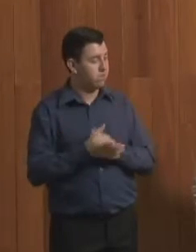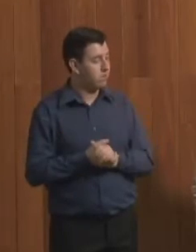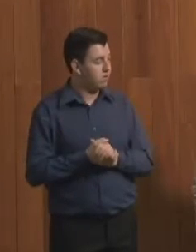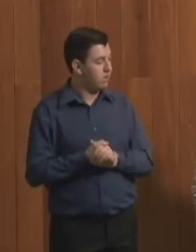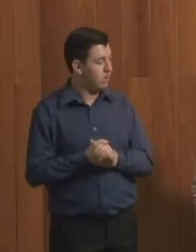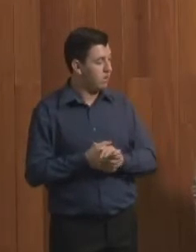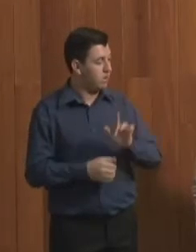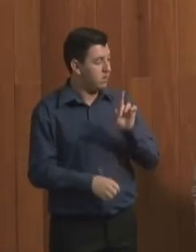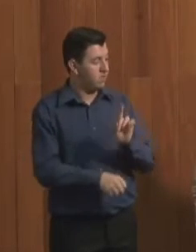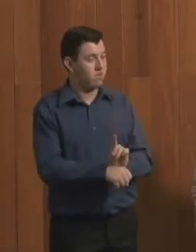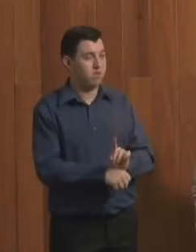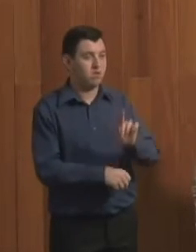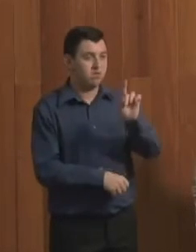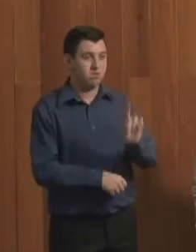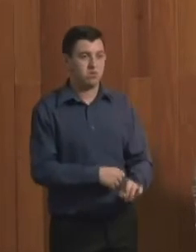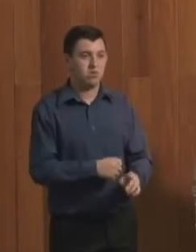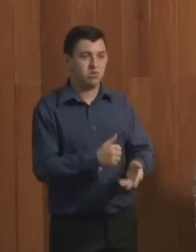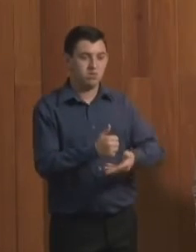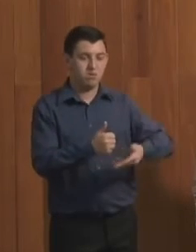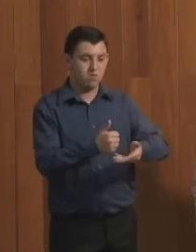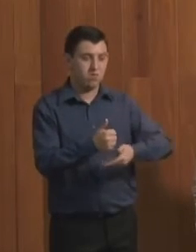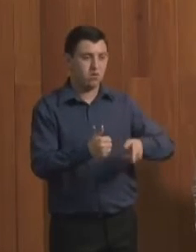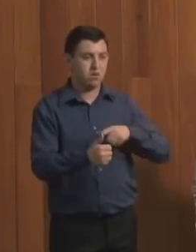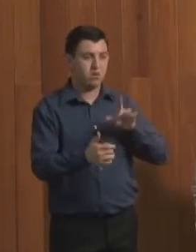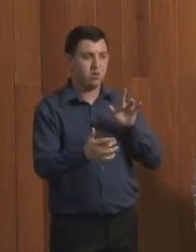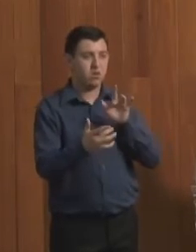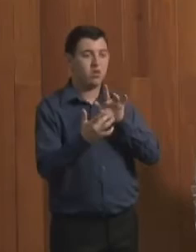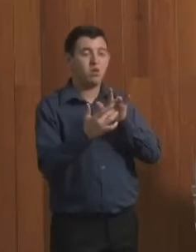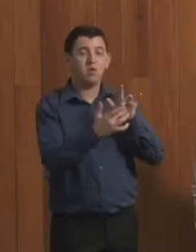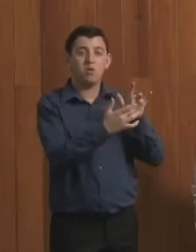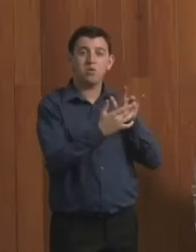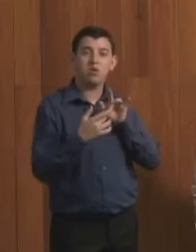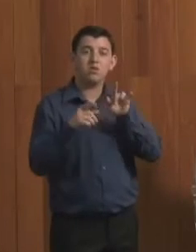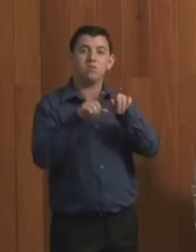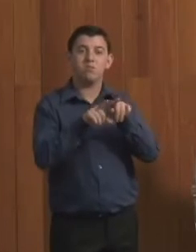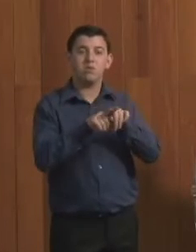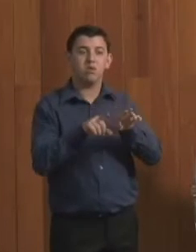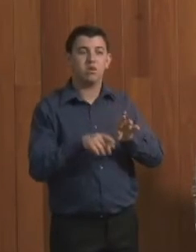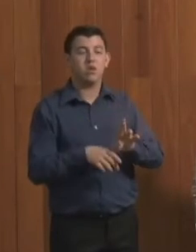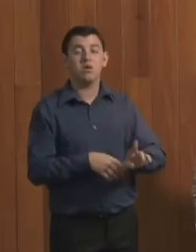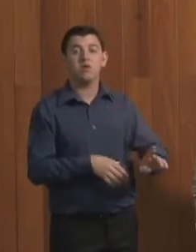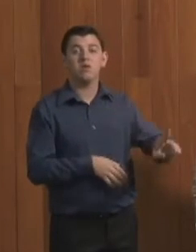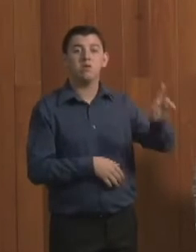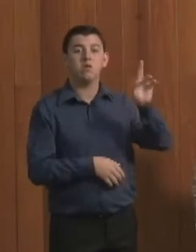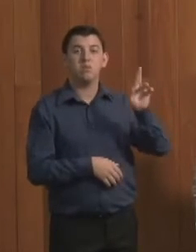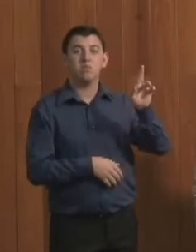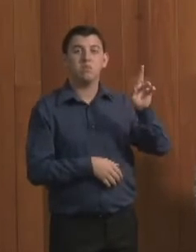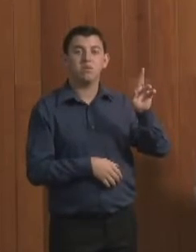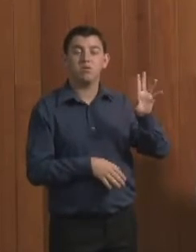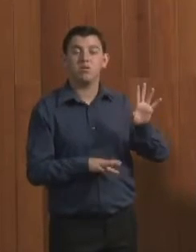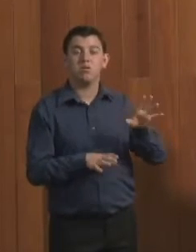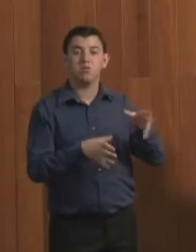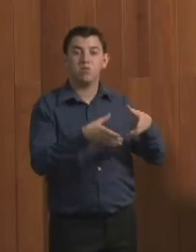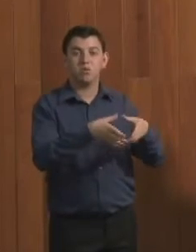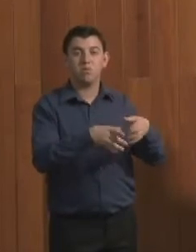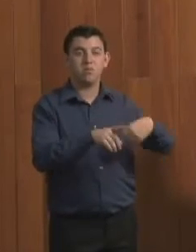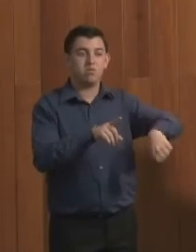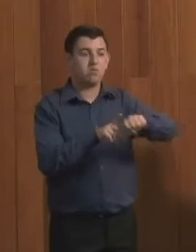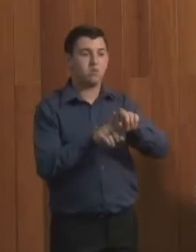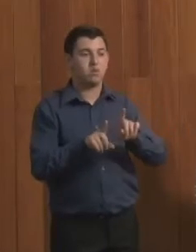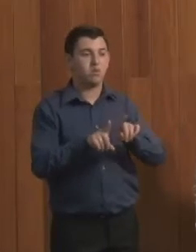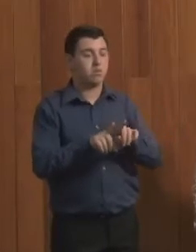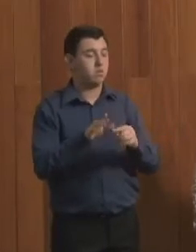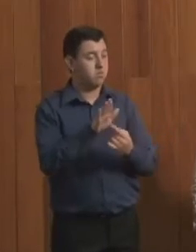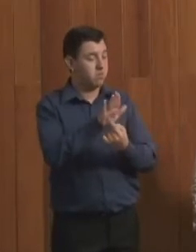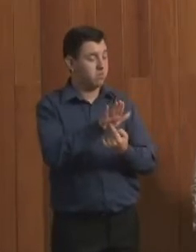dos Direitos Fundamentais os contatos das representações dos movimentos sociais, destacando por segmento, a fim de que